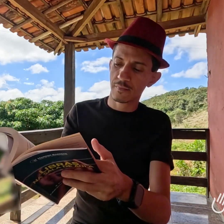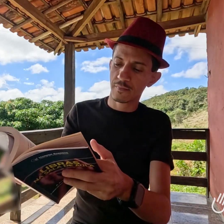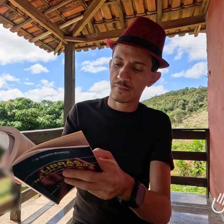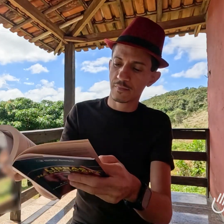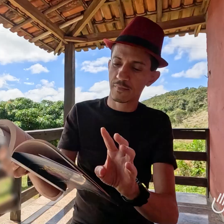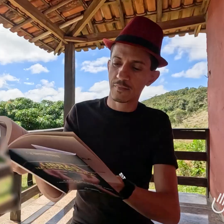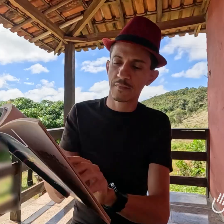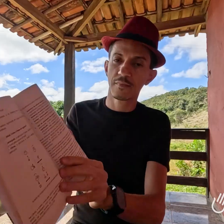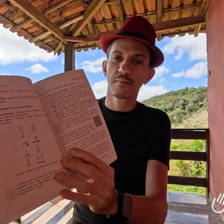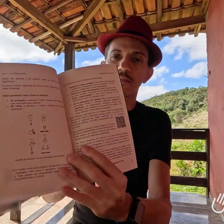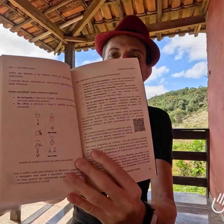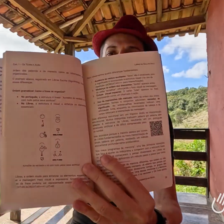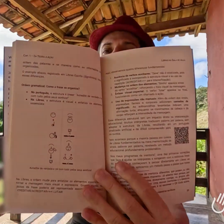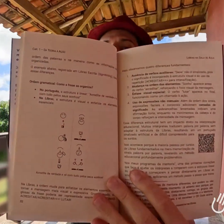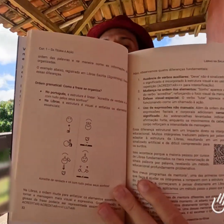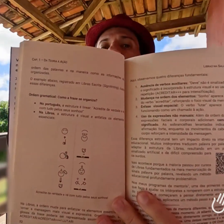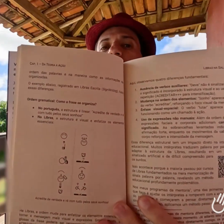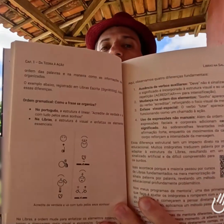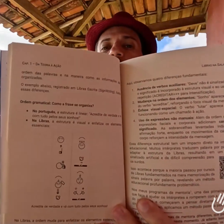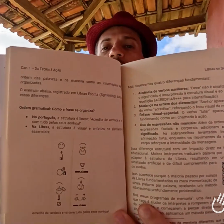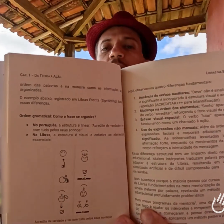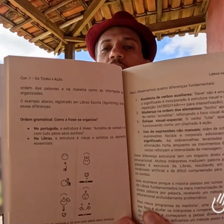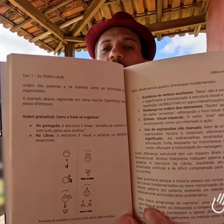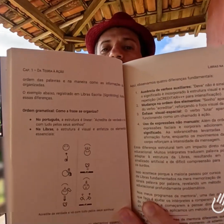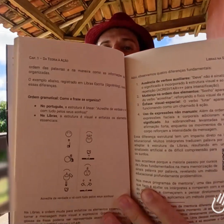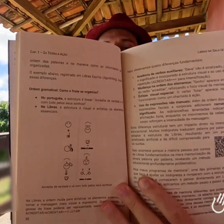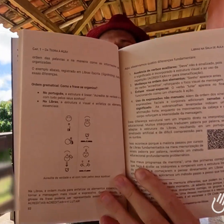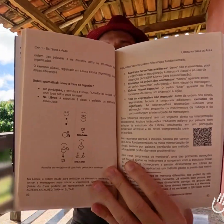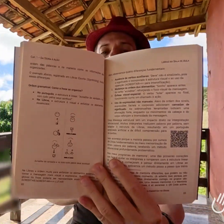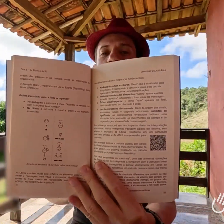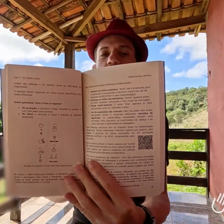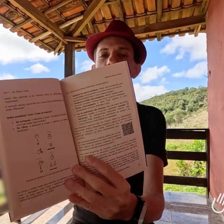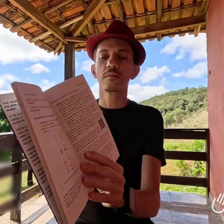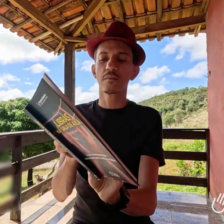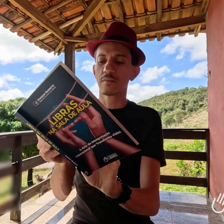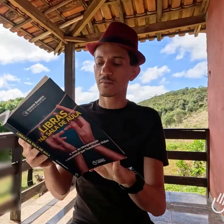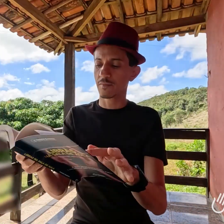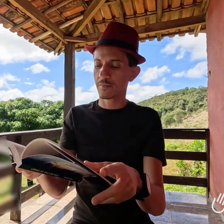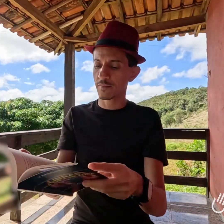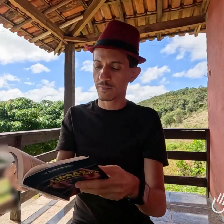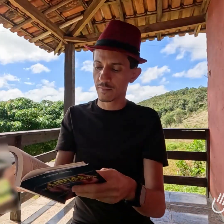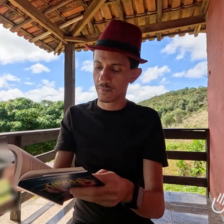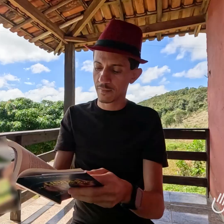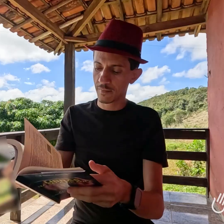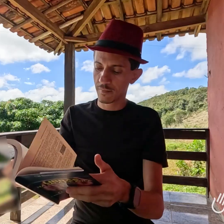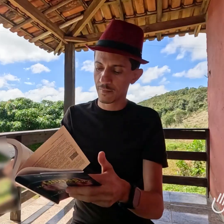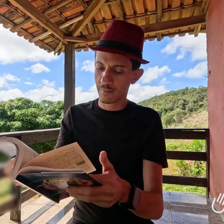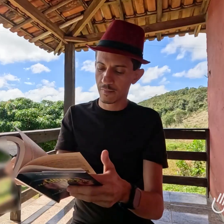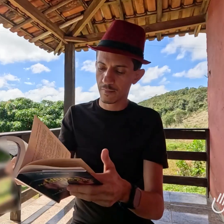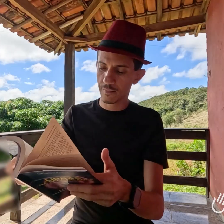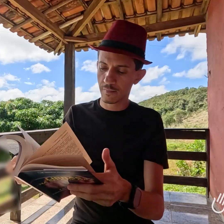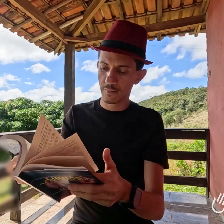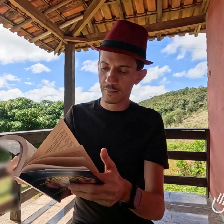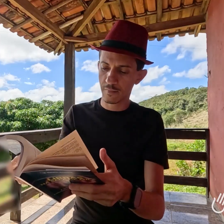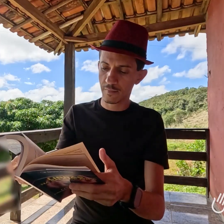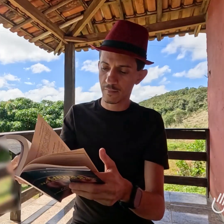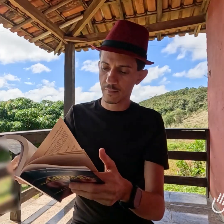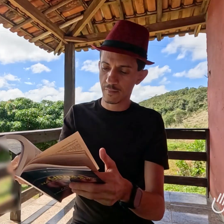Você vai avançando, percebe? Então, o livro vai utilizando a escrita da língua de sinais, mas vai ensinando